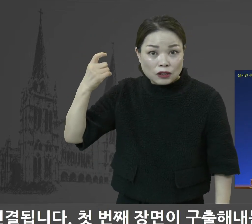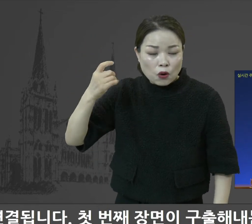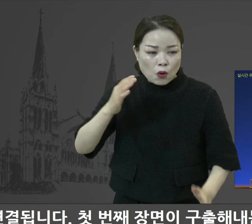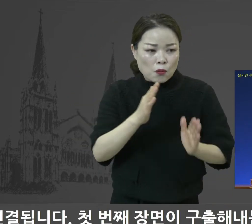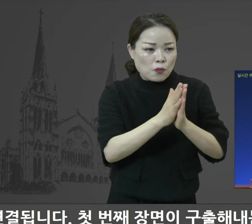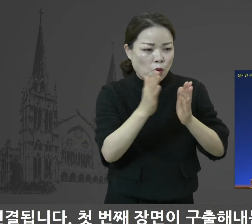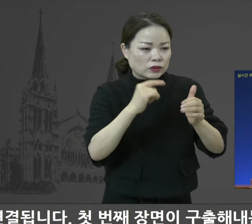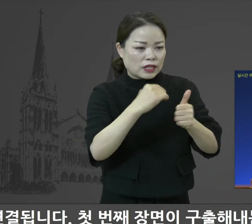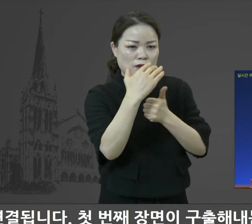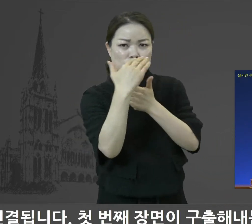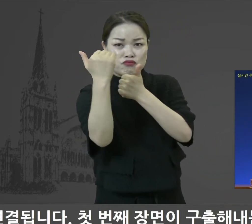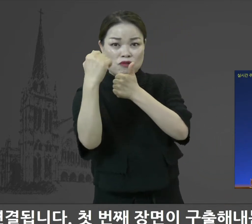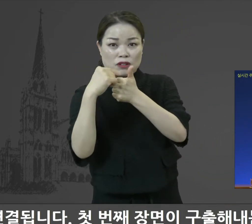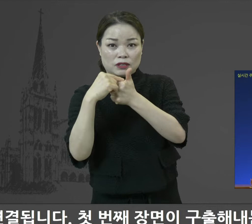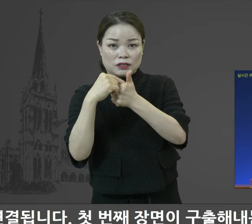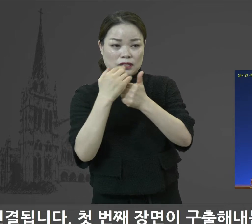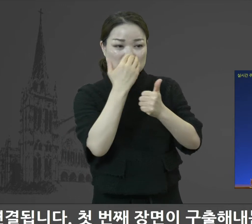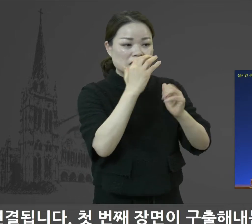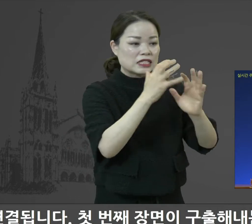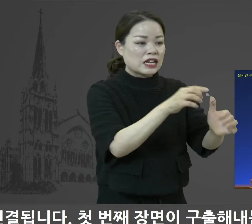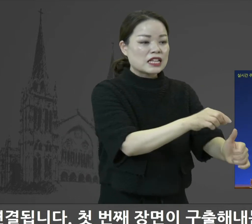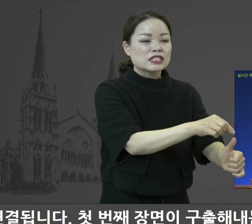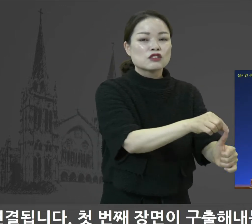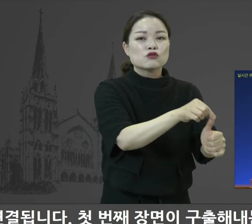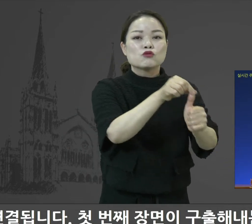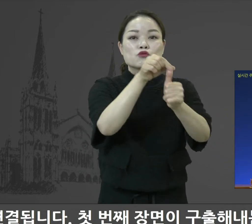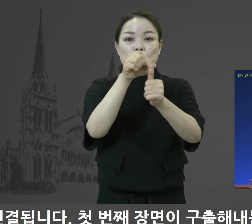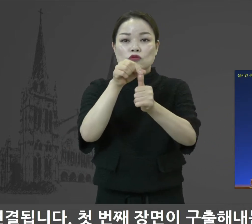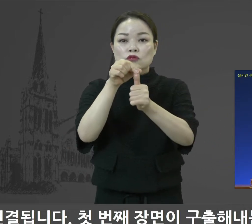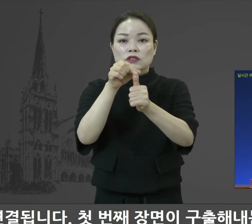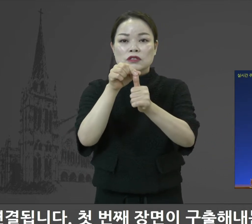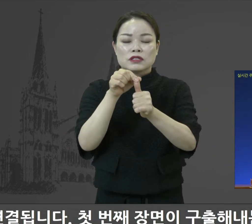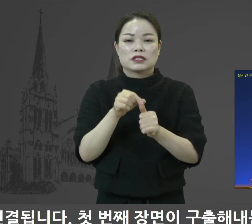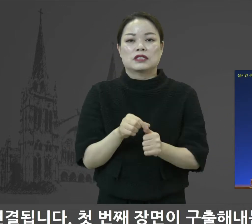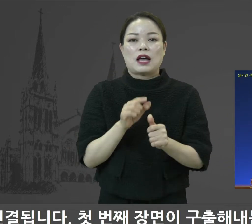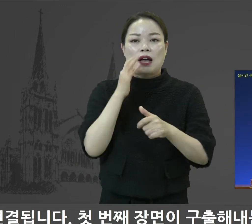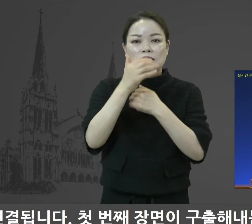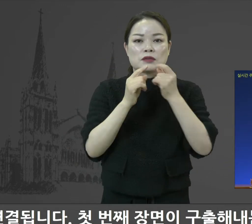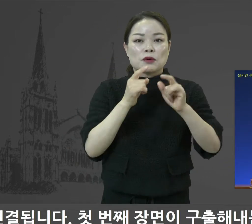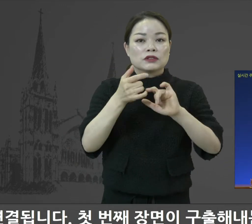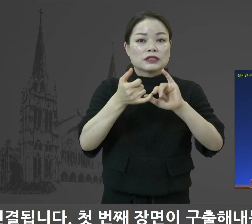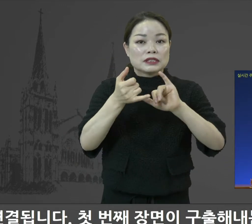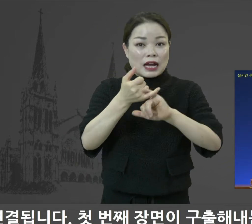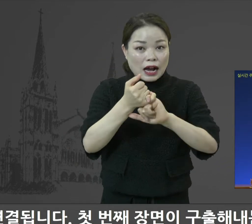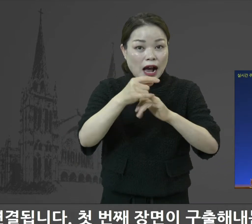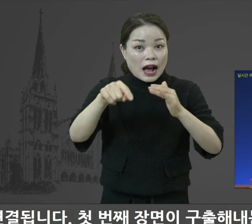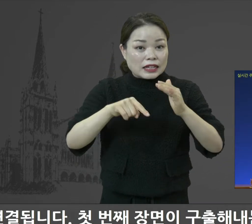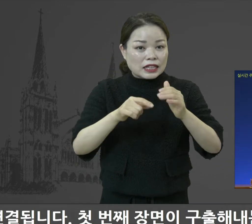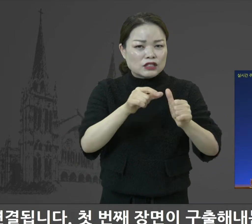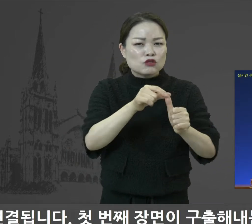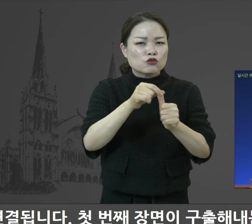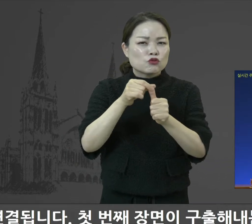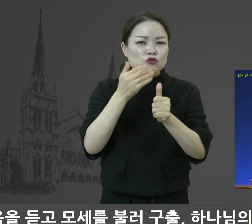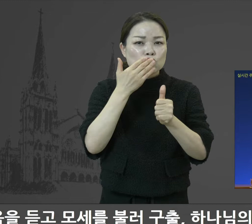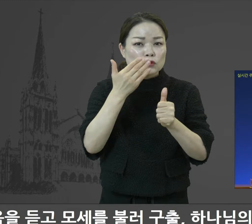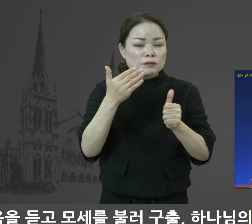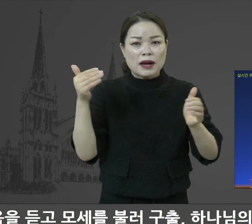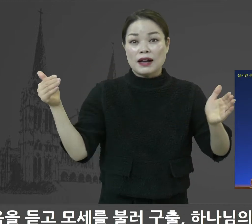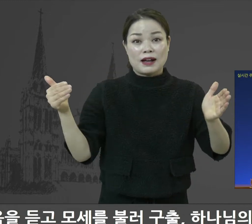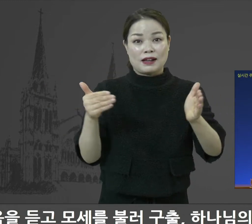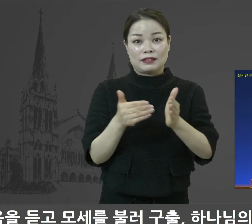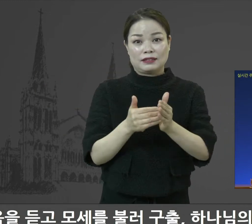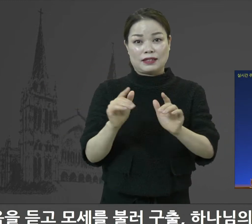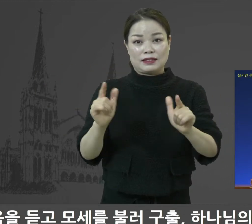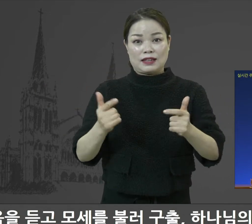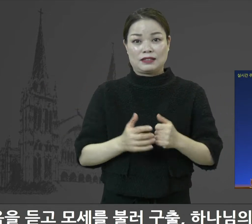모세를 불러서 구출, 하나님의 언약에는 구출이 있거든요. 근데 구출만 하고 끝나는 것이